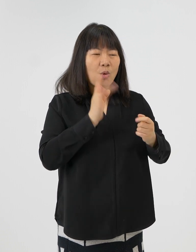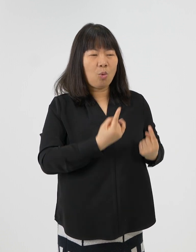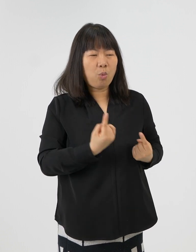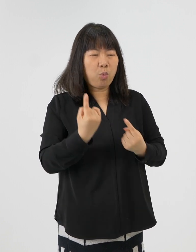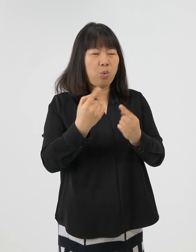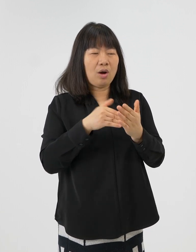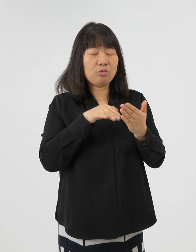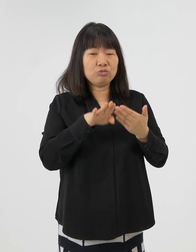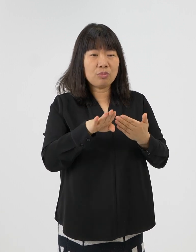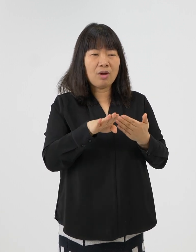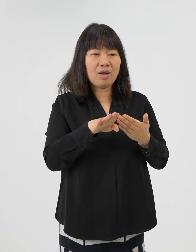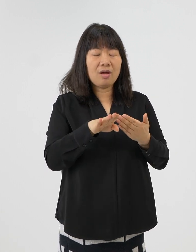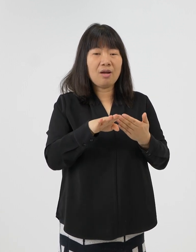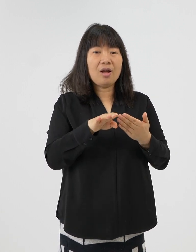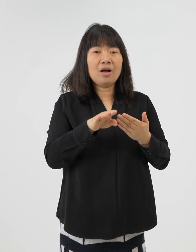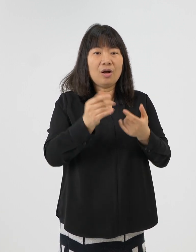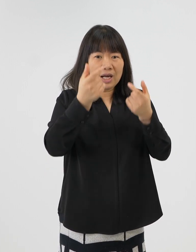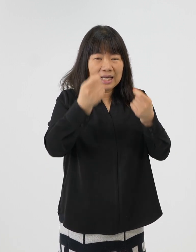충격이 오더라고요.